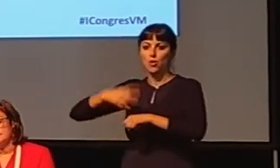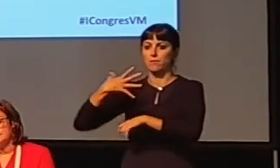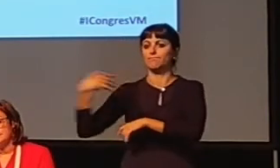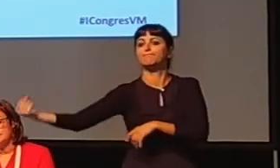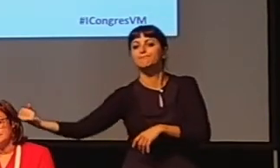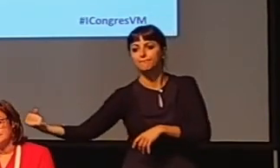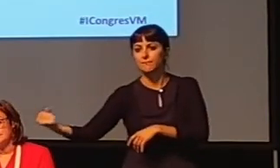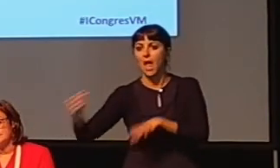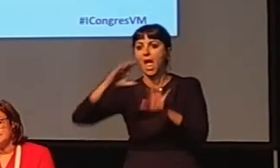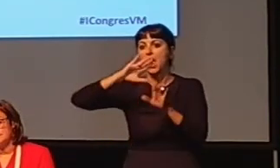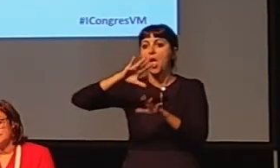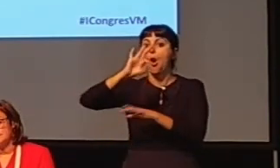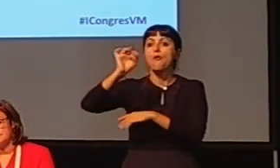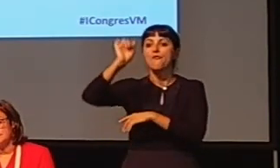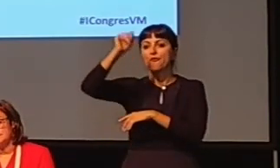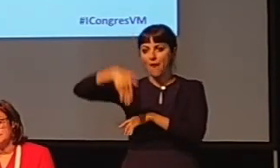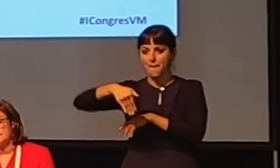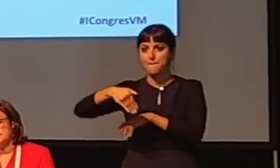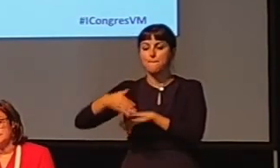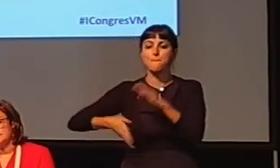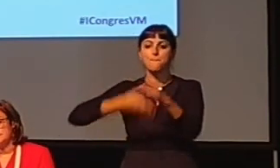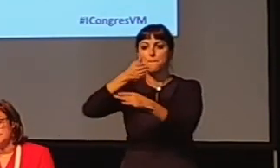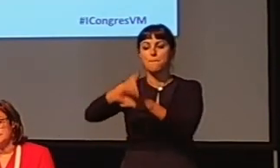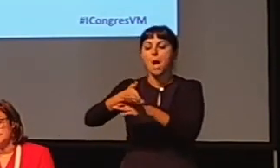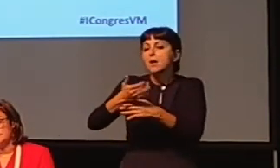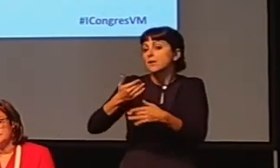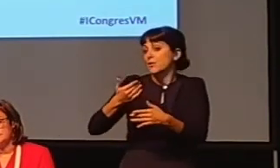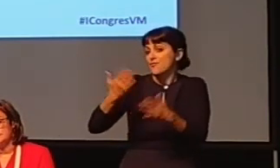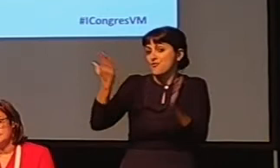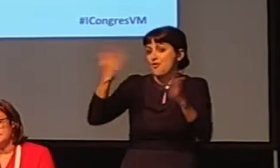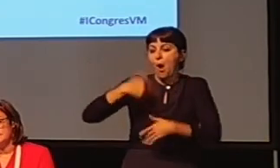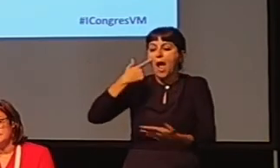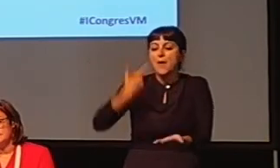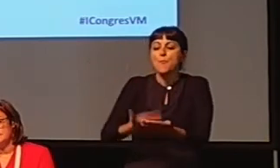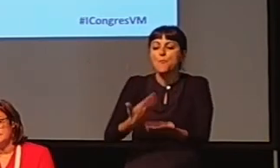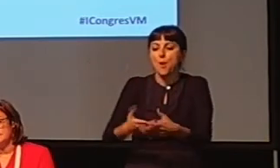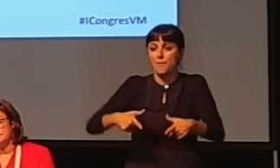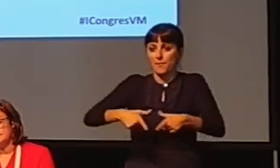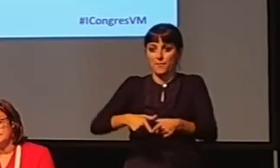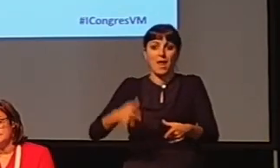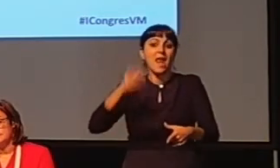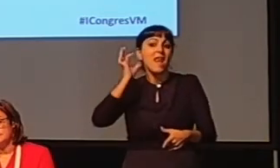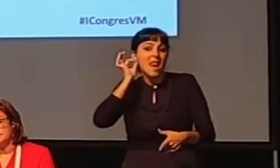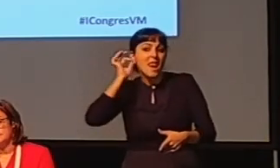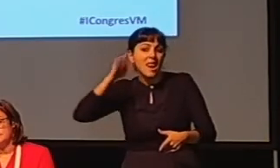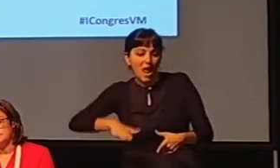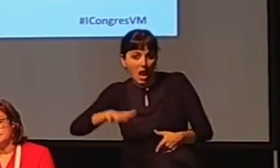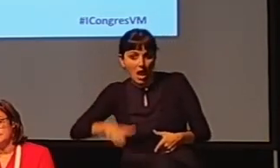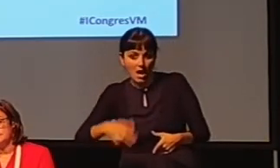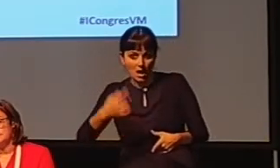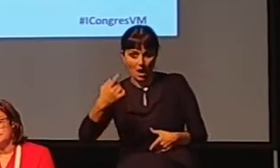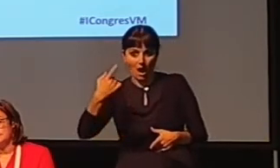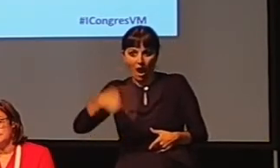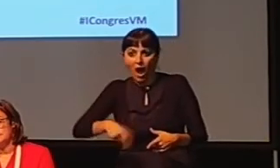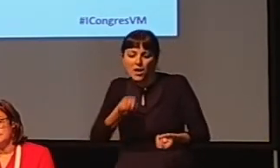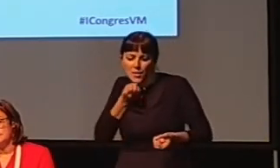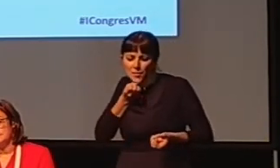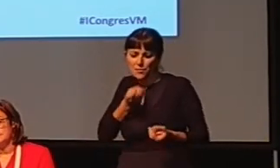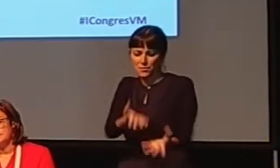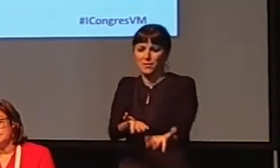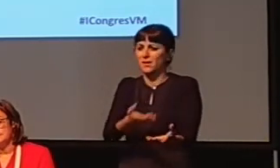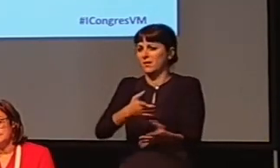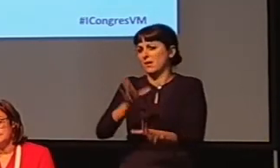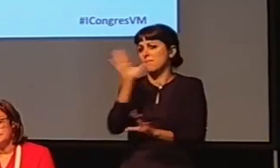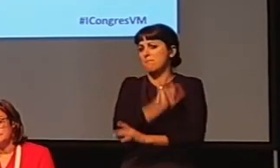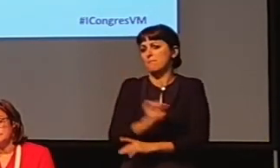desgarro, no se puede saber si hay o no hay abuso sexual, la nena tenía un relato